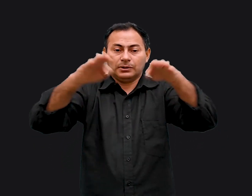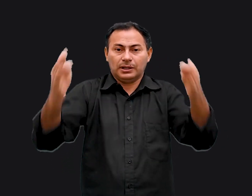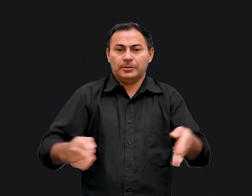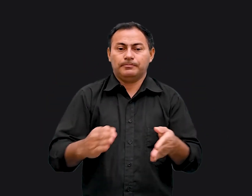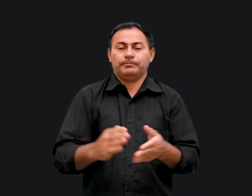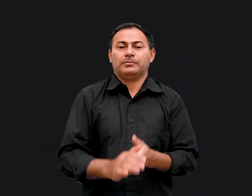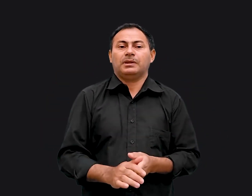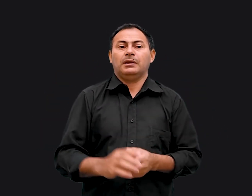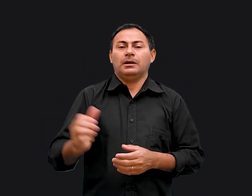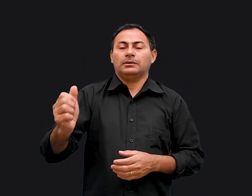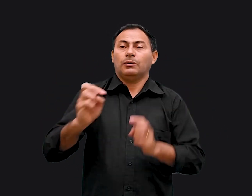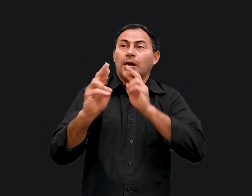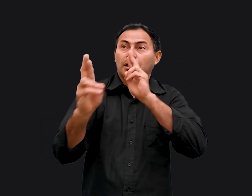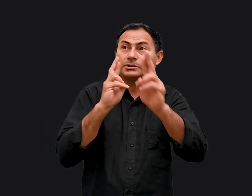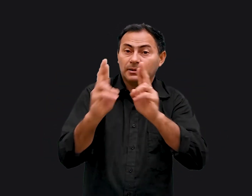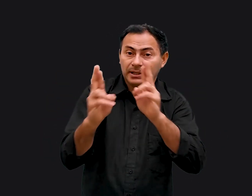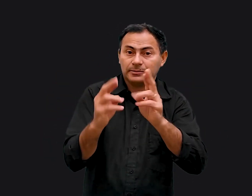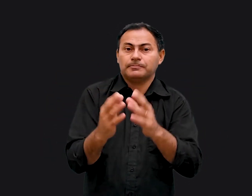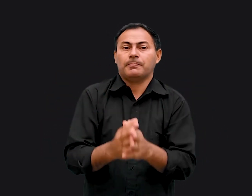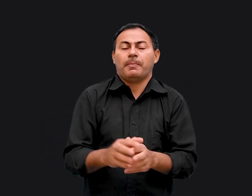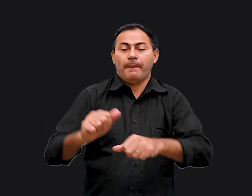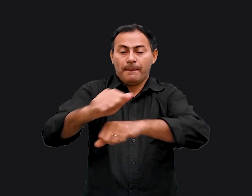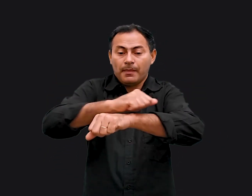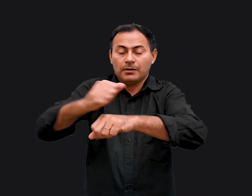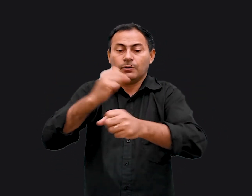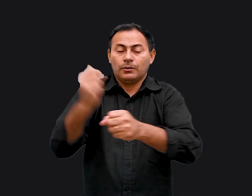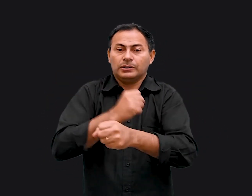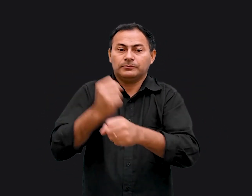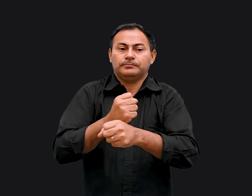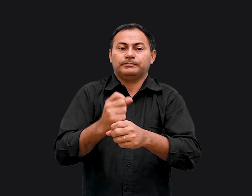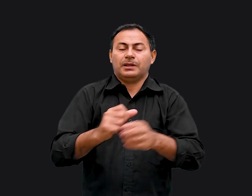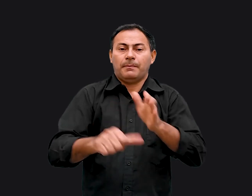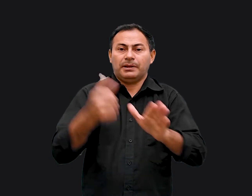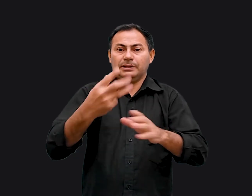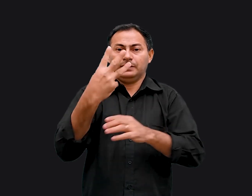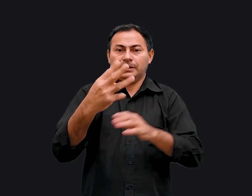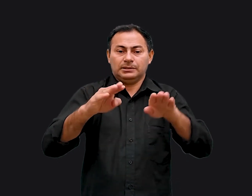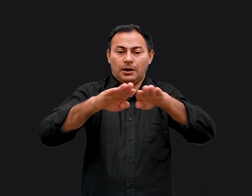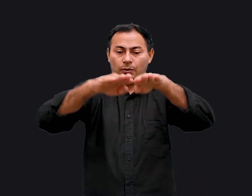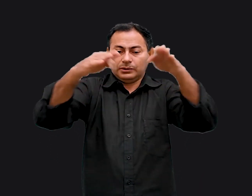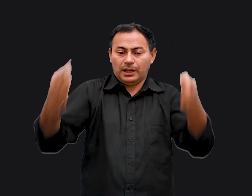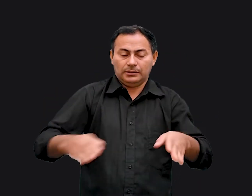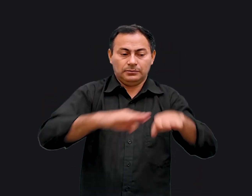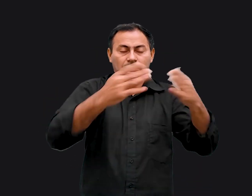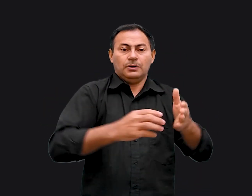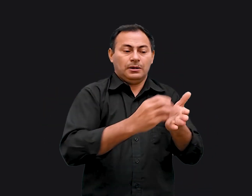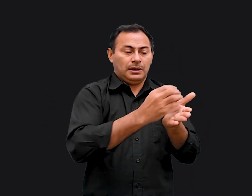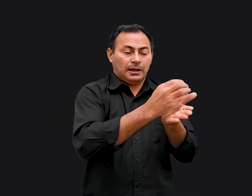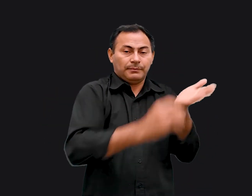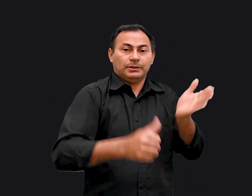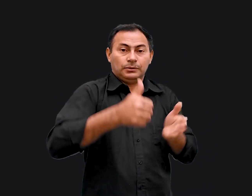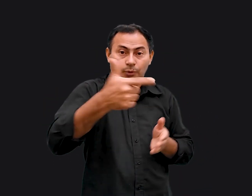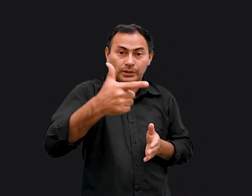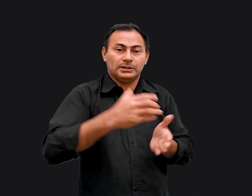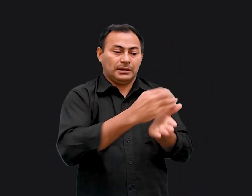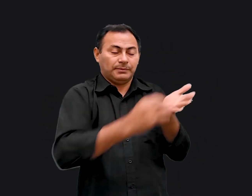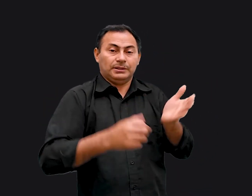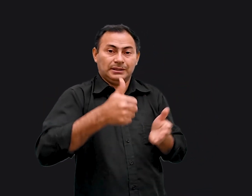de altar do relacionamento. Abraão construiu esses primeiros 3 altares nos capítulos 12 e 13. Nesses